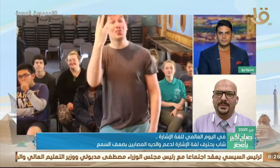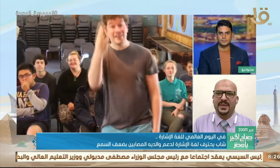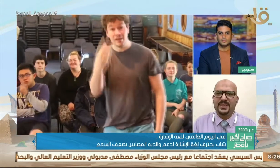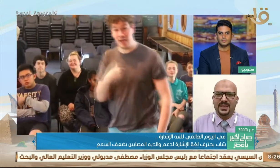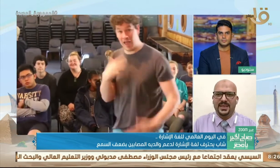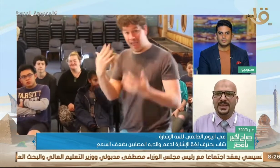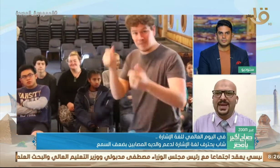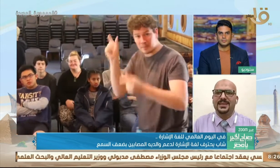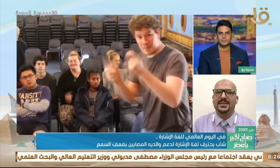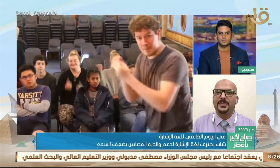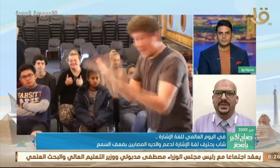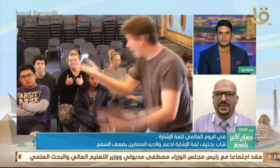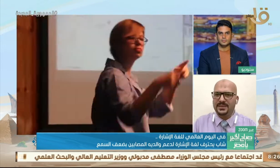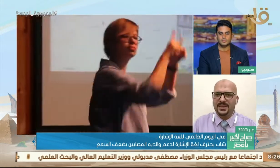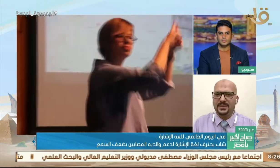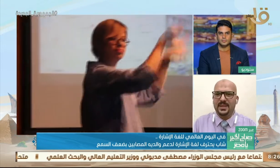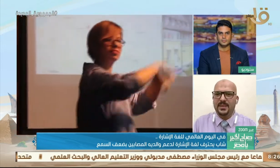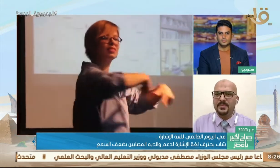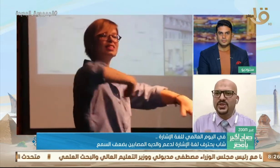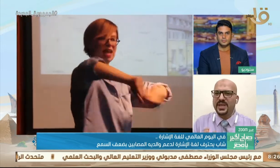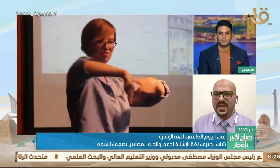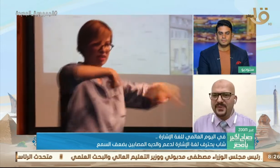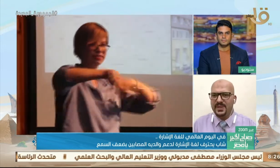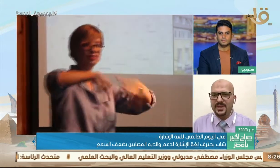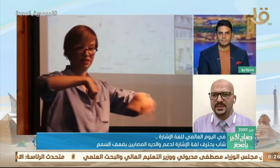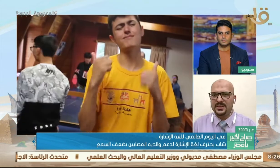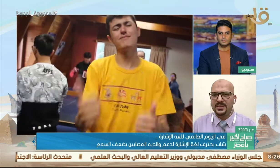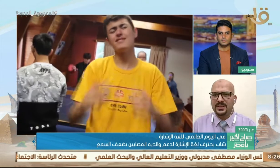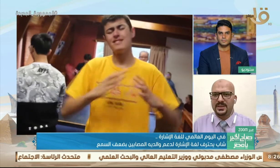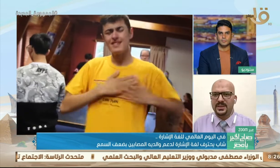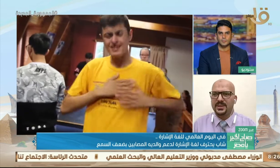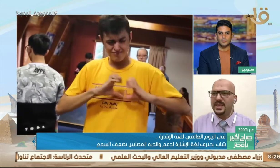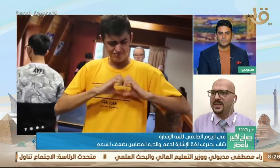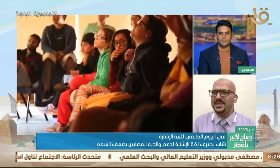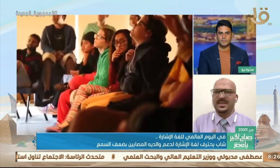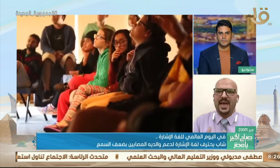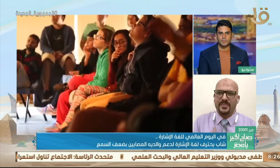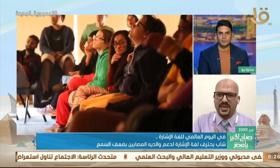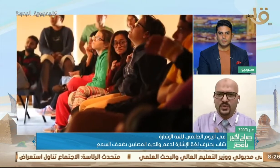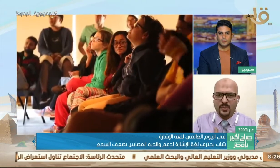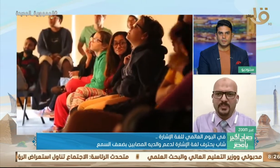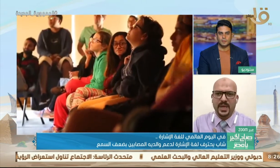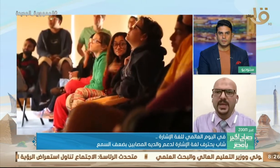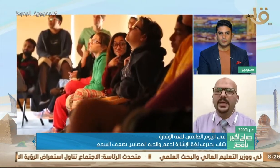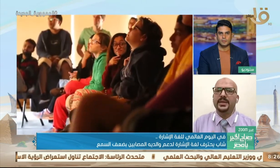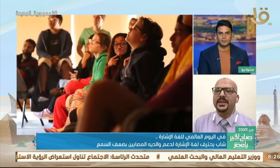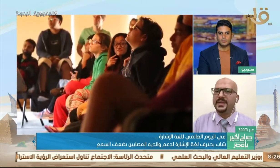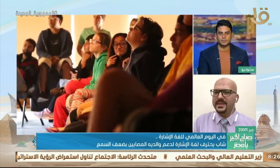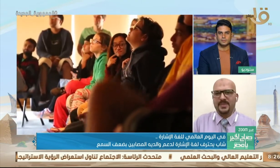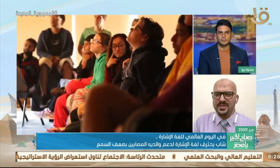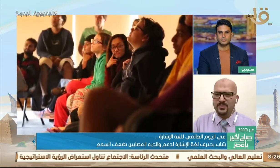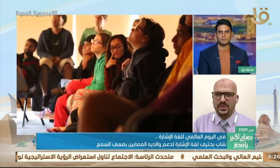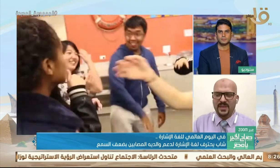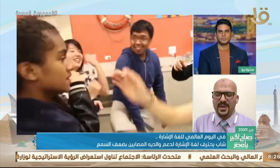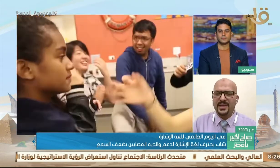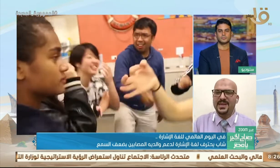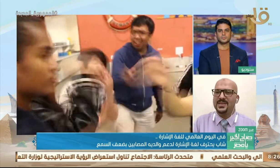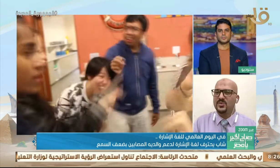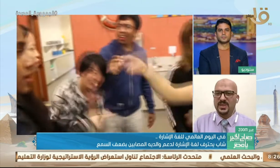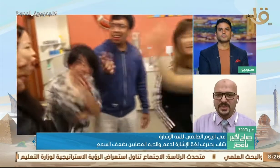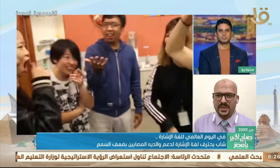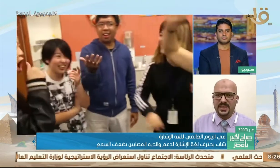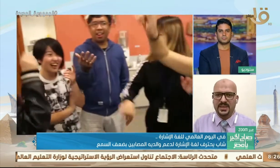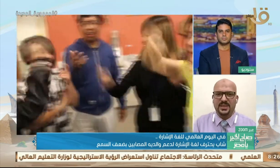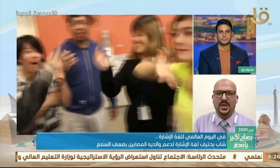يعني احنا محتاجين عدد كبير جدا، مش كافي ان احنا بس كأبناء صم ان احنا نخدم هذا المجتمع